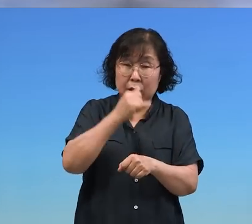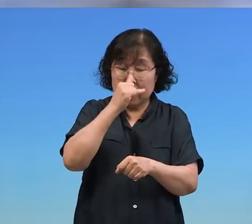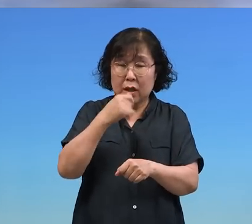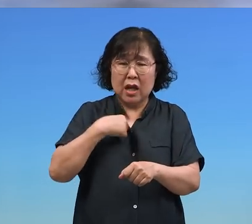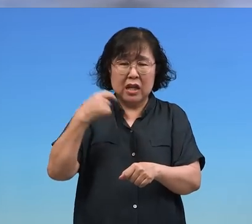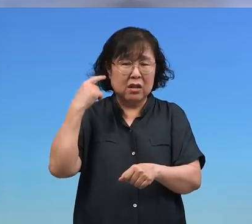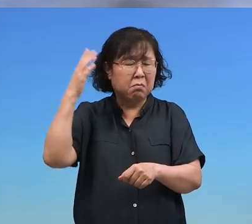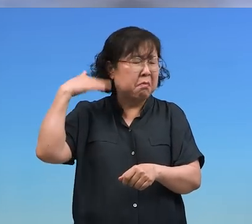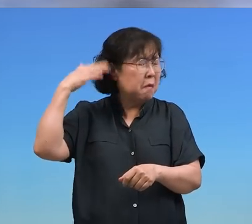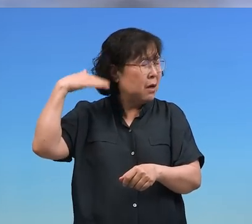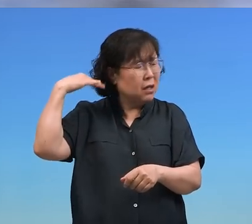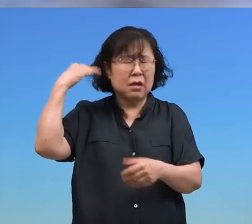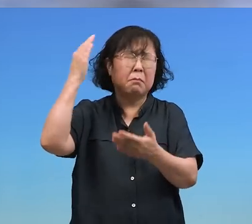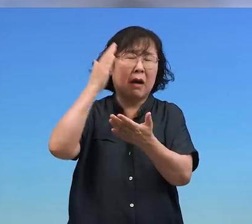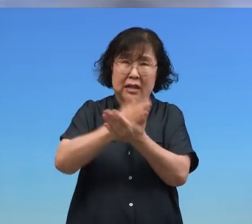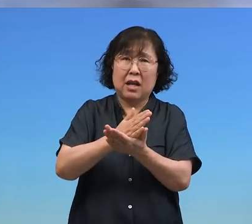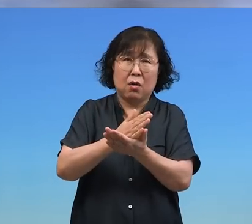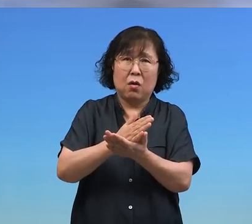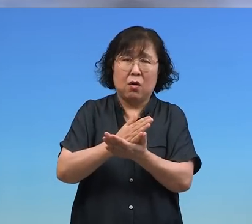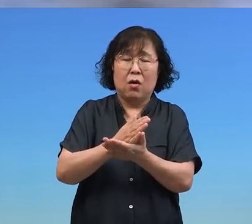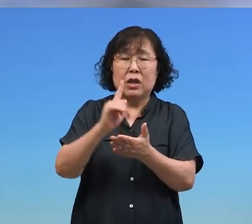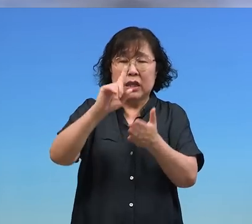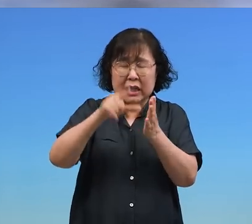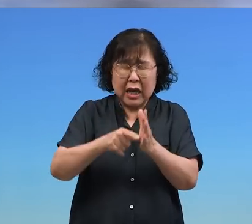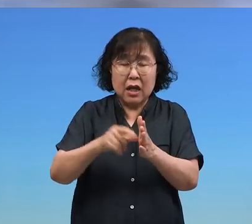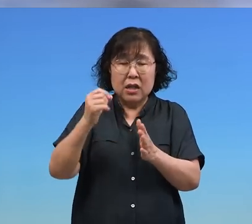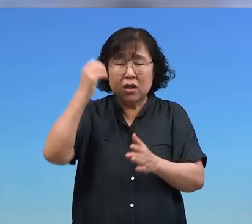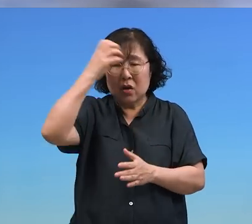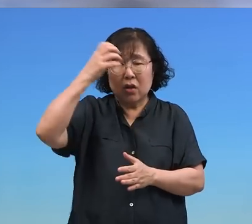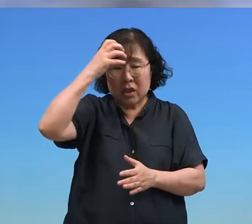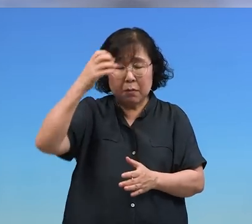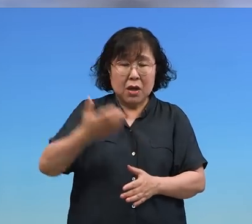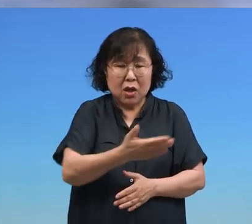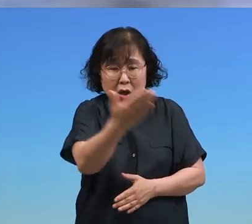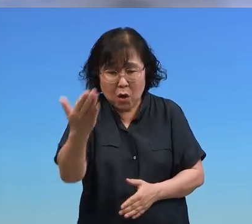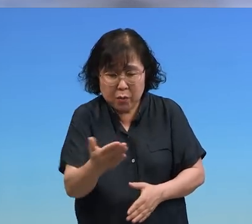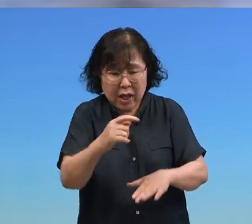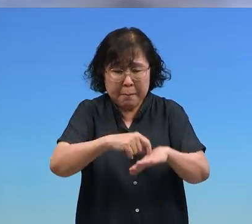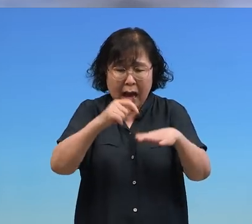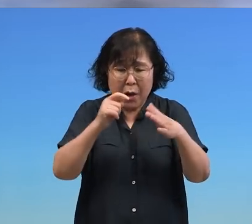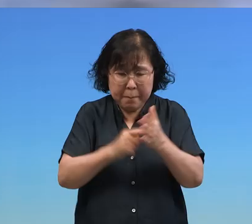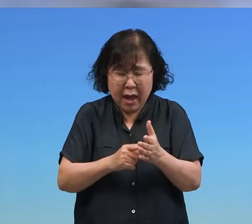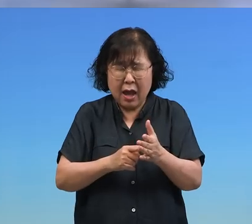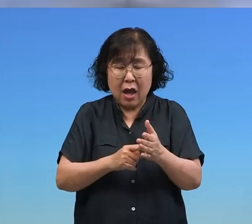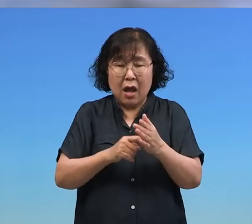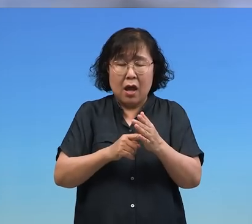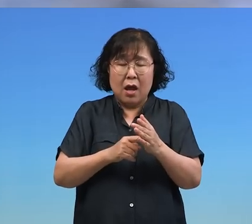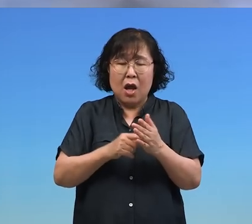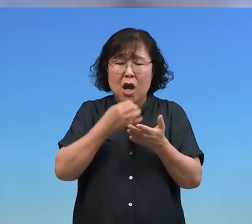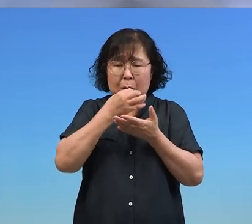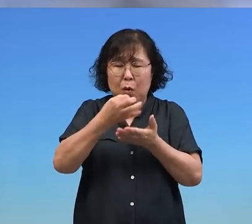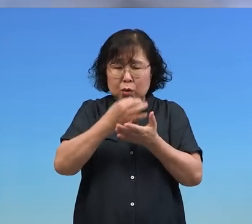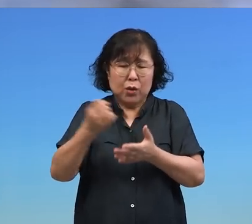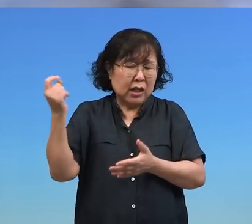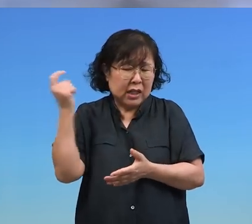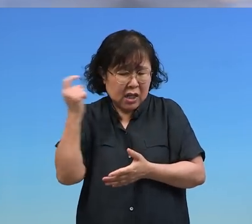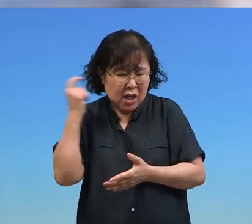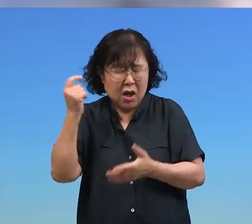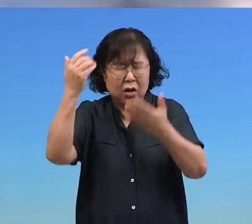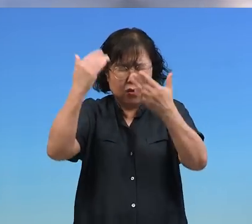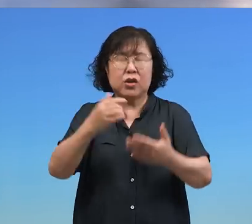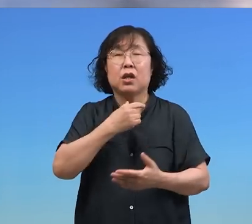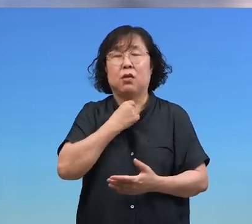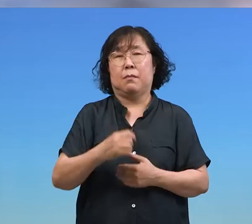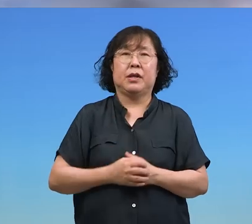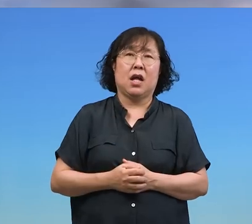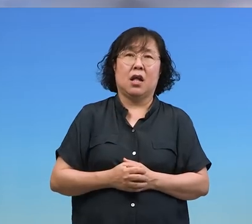하나님 오늘 이 시간 성령이 그 마음을 돌이켜 주시기를 원합니다 진짜 돌이켜 주시기를 원해요 꿈을 가지고 한